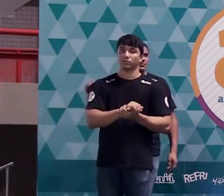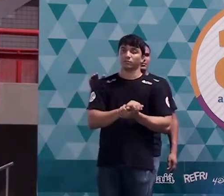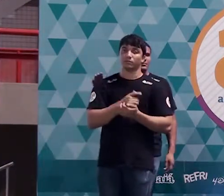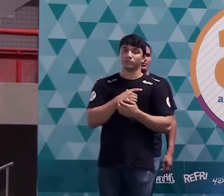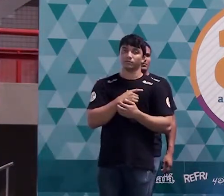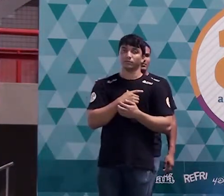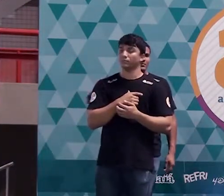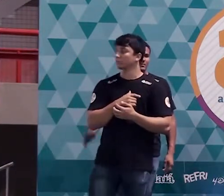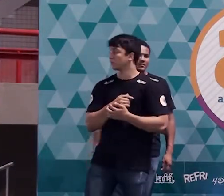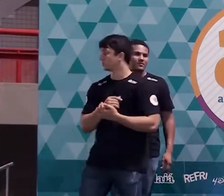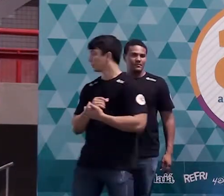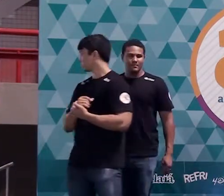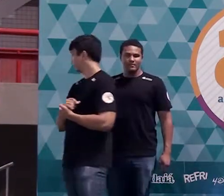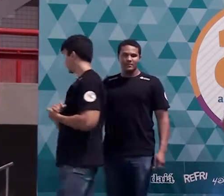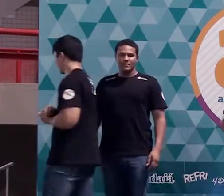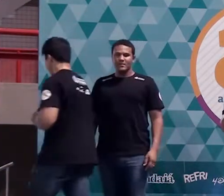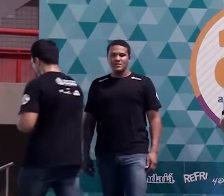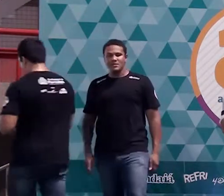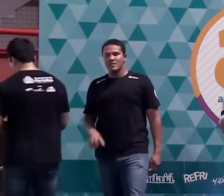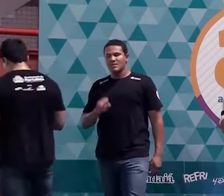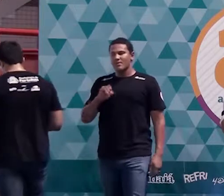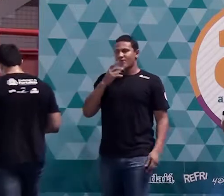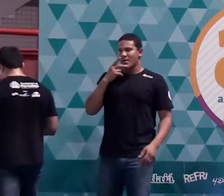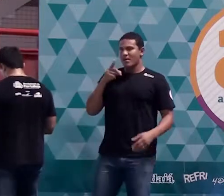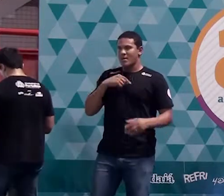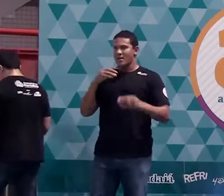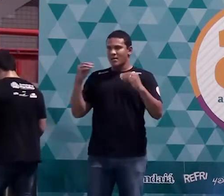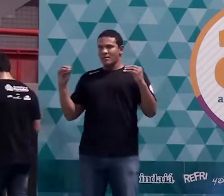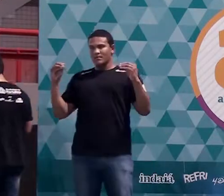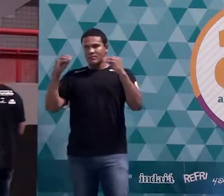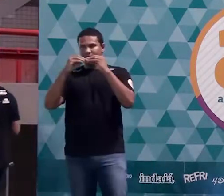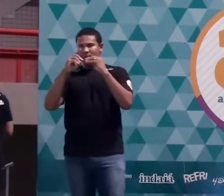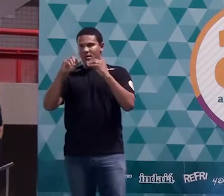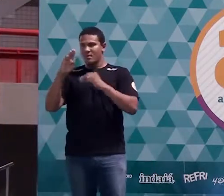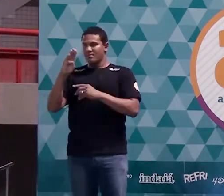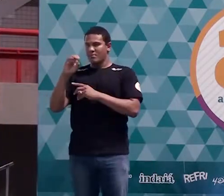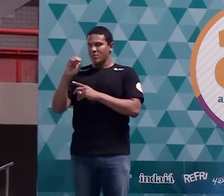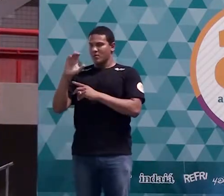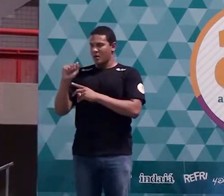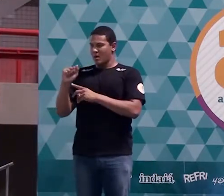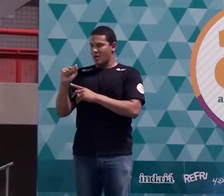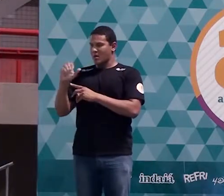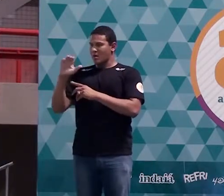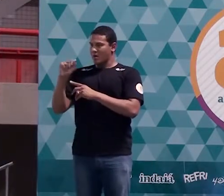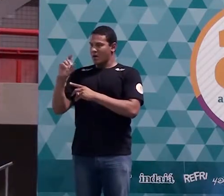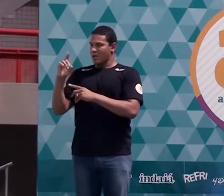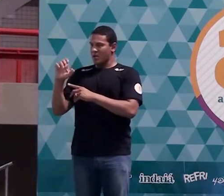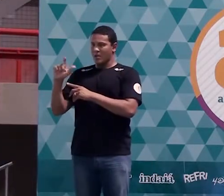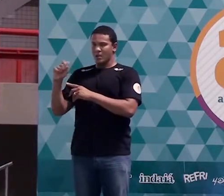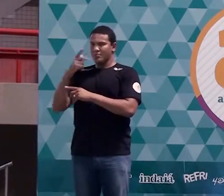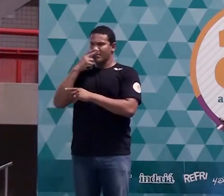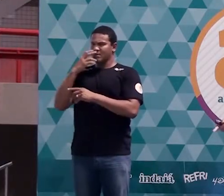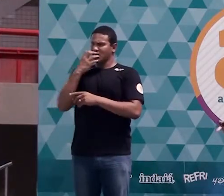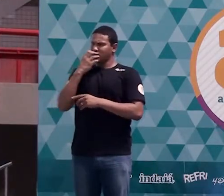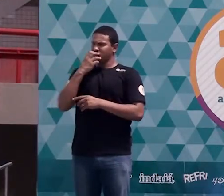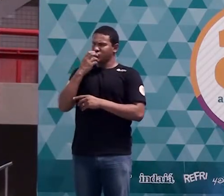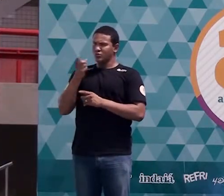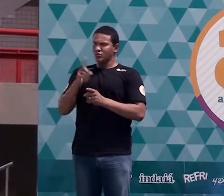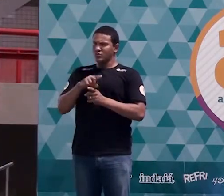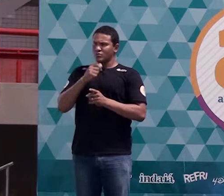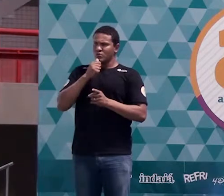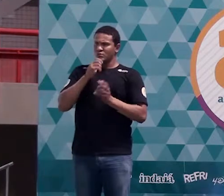boca dela. Quando você emenda boca com dela, cadela. Cadela é o feminino de